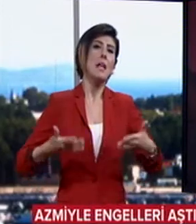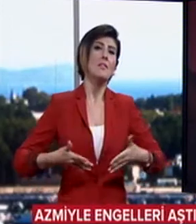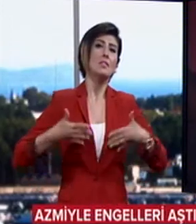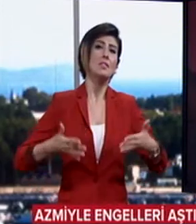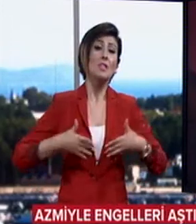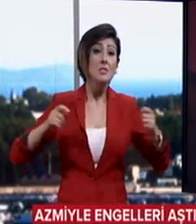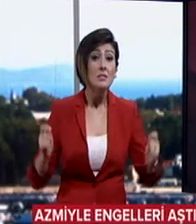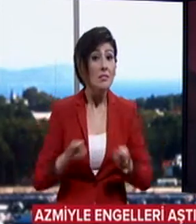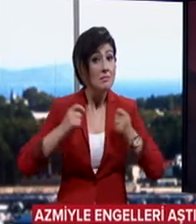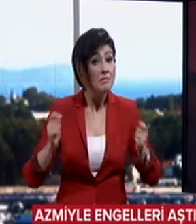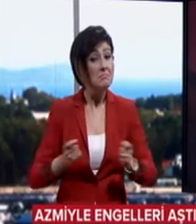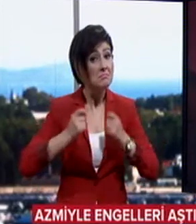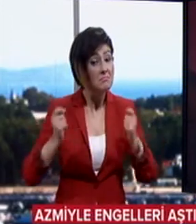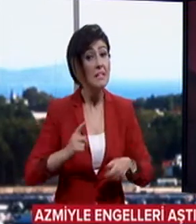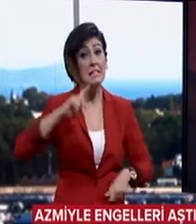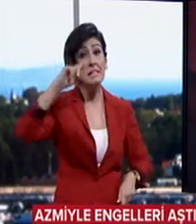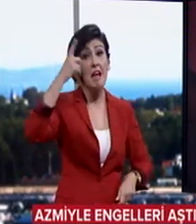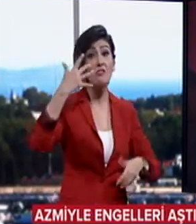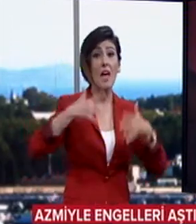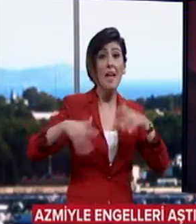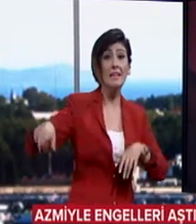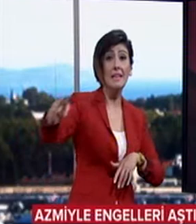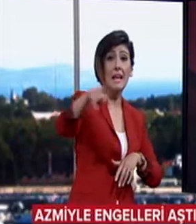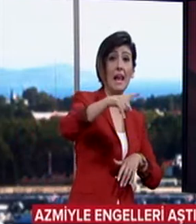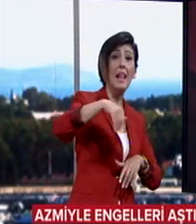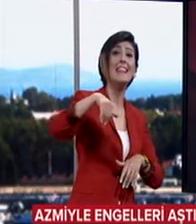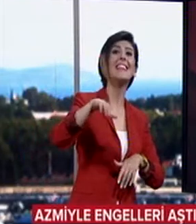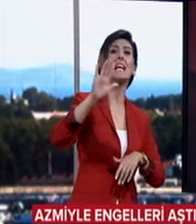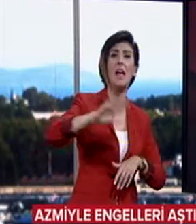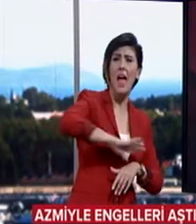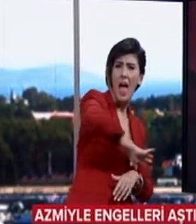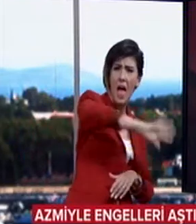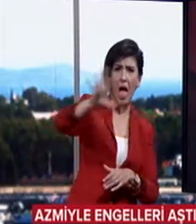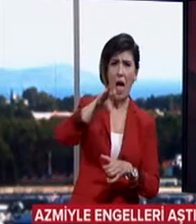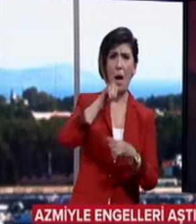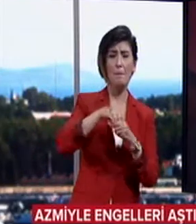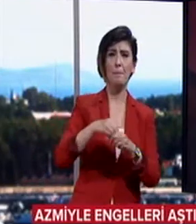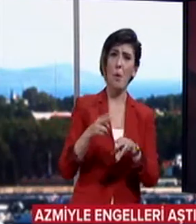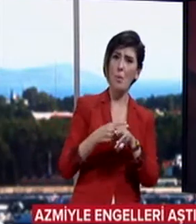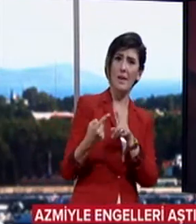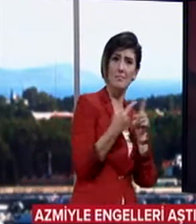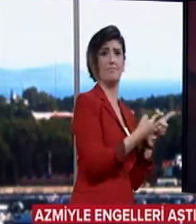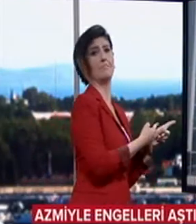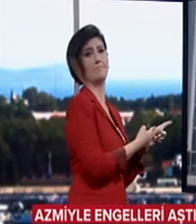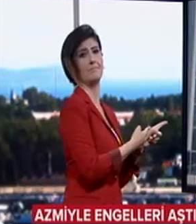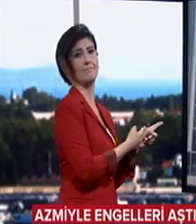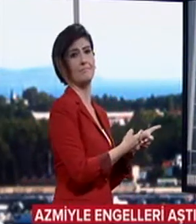yaşama sevinci ve çalışkanlığıyla sadece engellilere değil, herkese örnek oluyor.